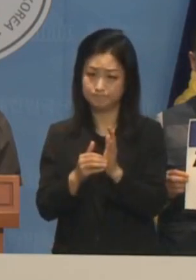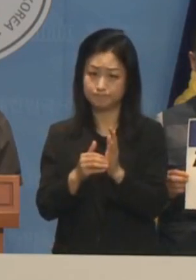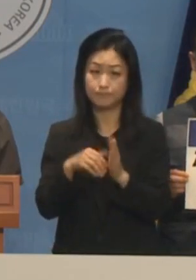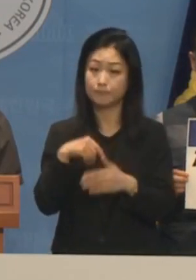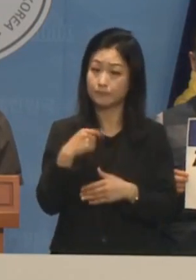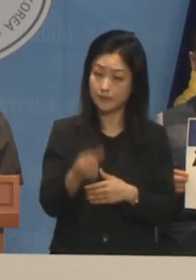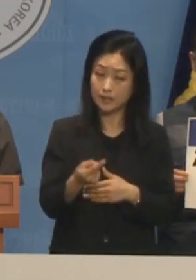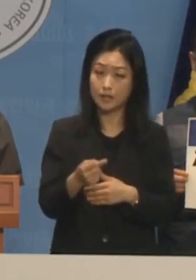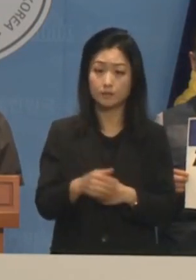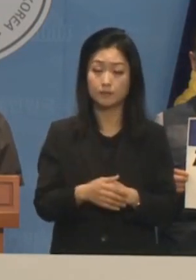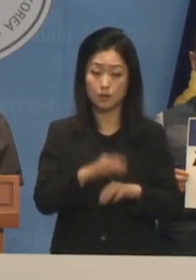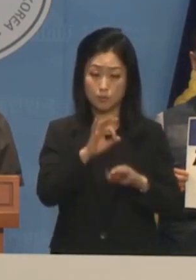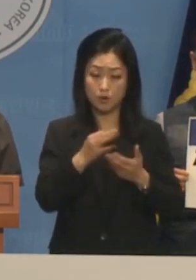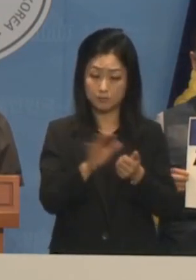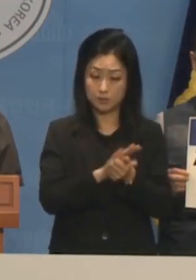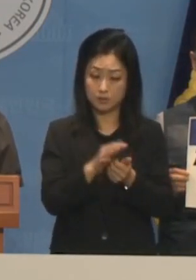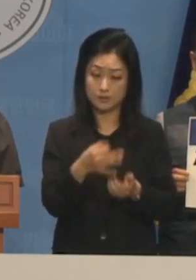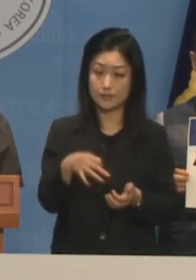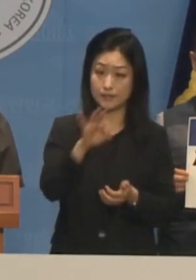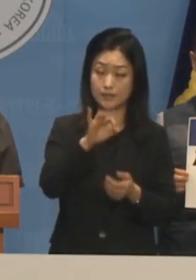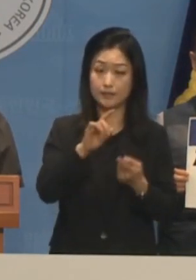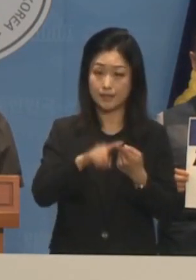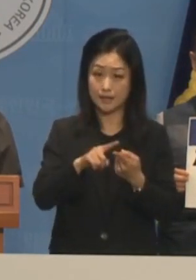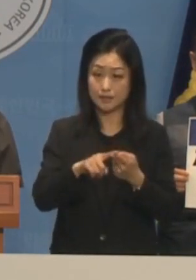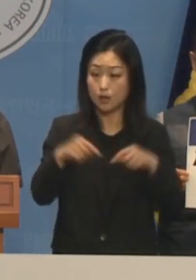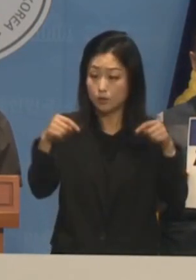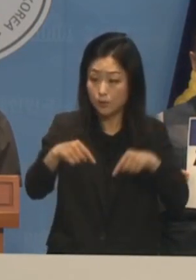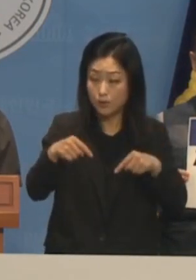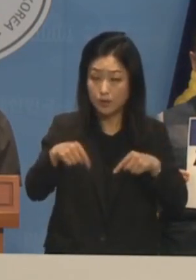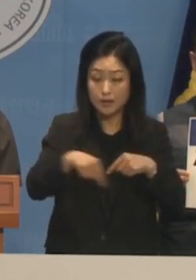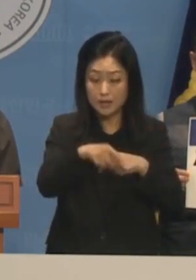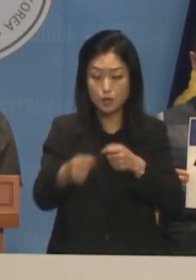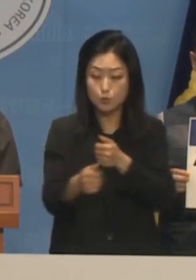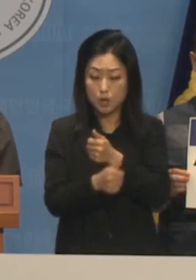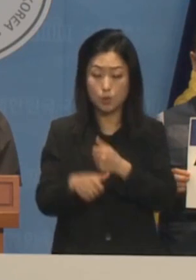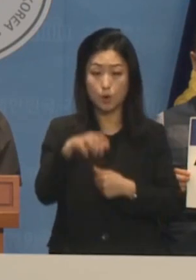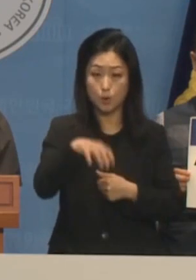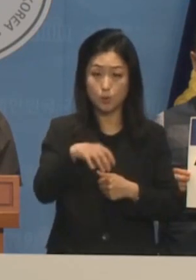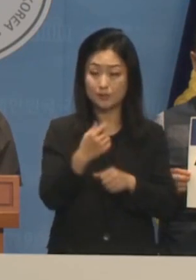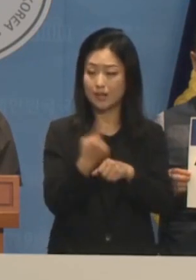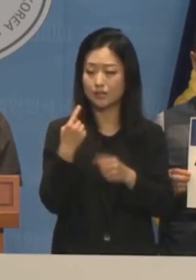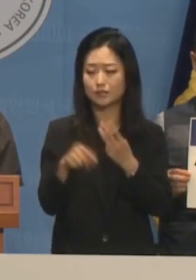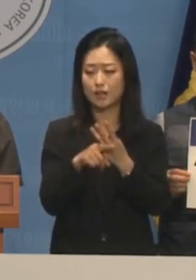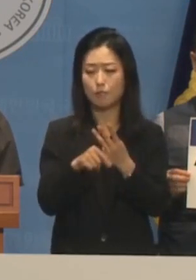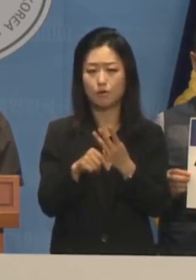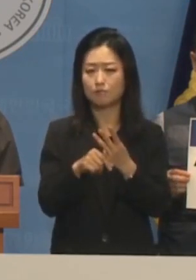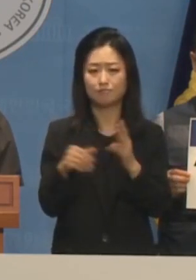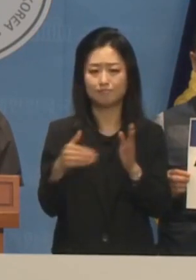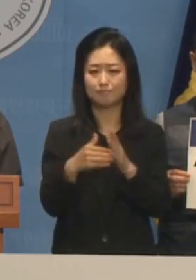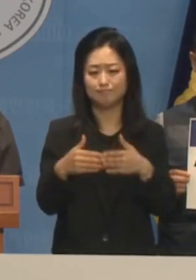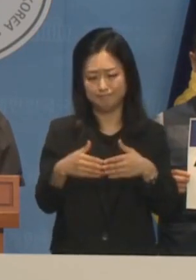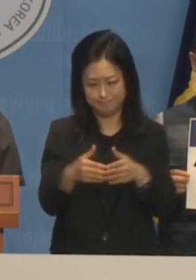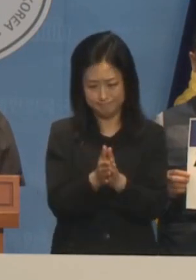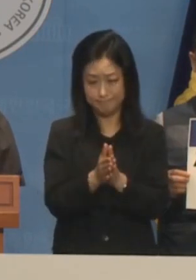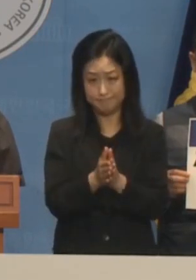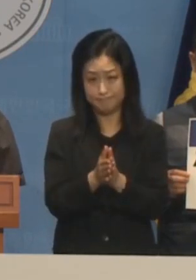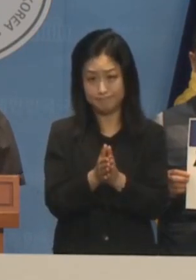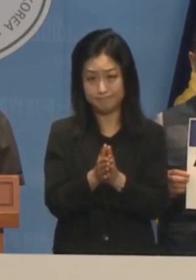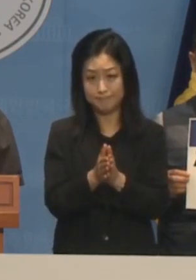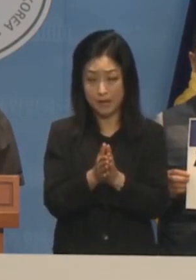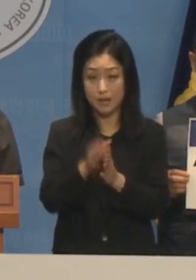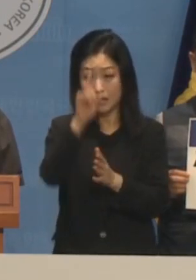더구나 처우 개선을 논의하던 유일한 기구였던 공무직위원회마저 작년 3월 종료되고 말았습니다.